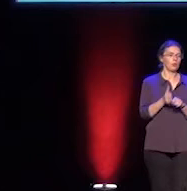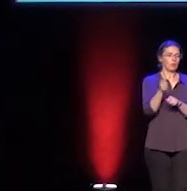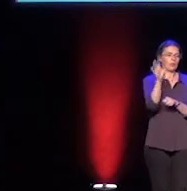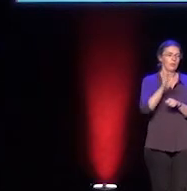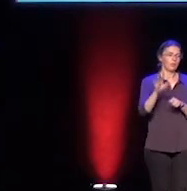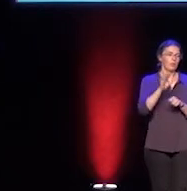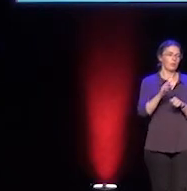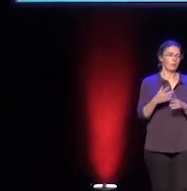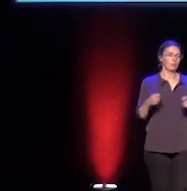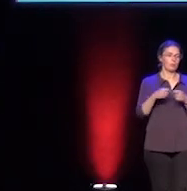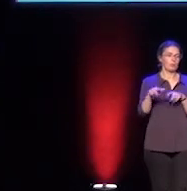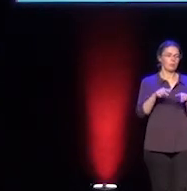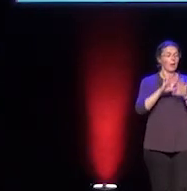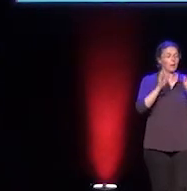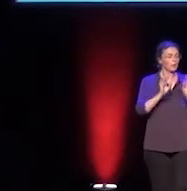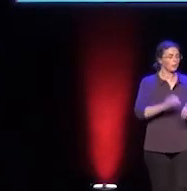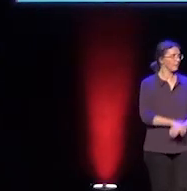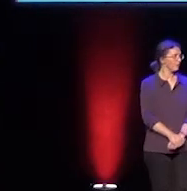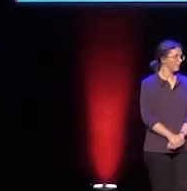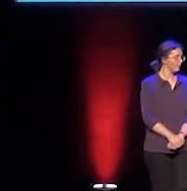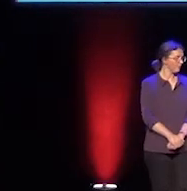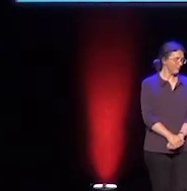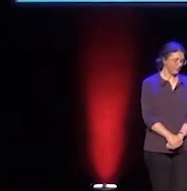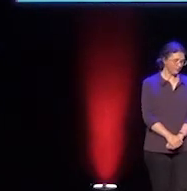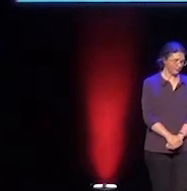und der Bundesrepublik. Alles Gute.